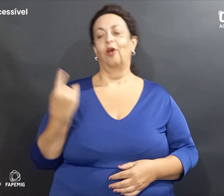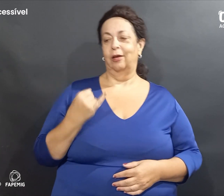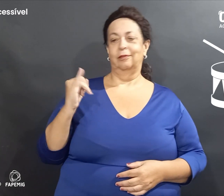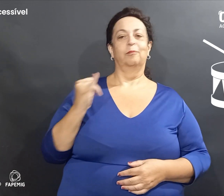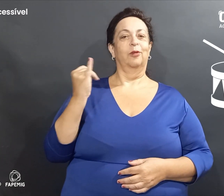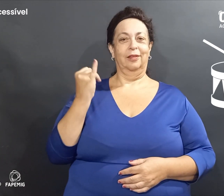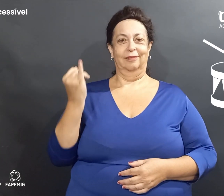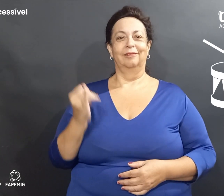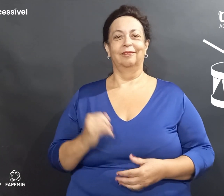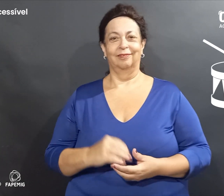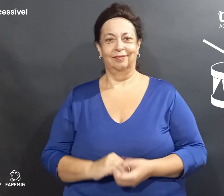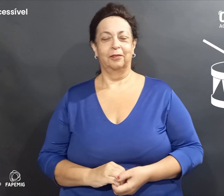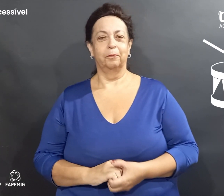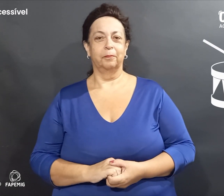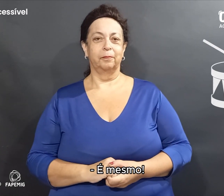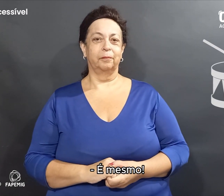importamos.